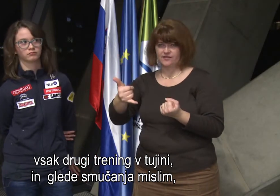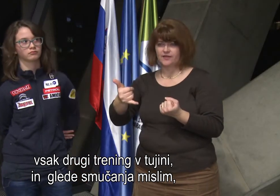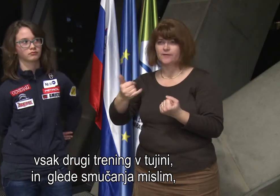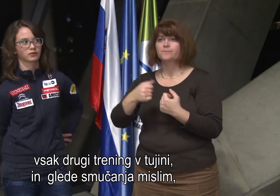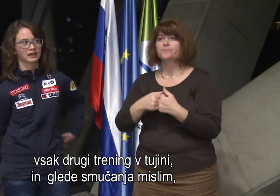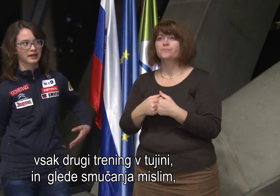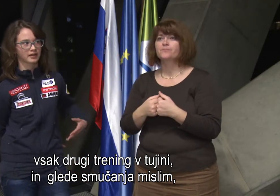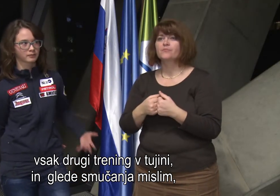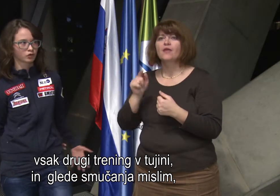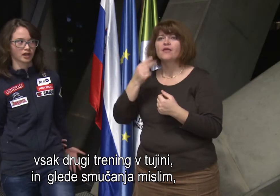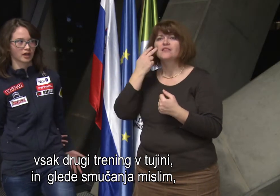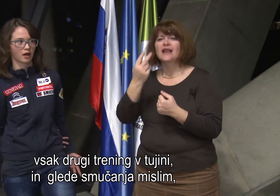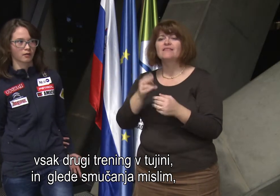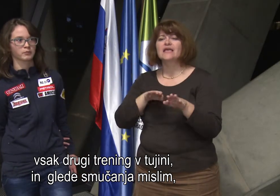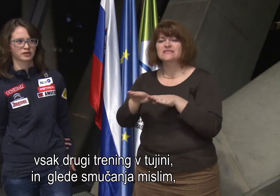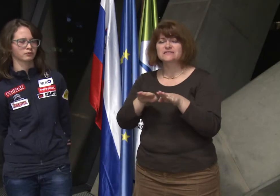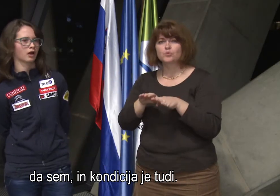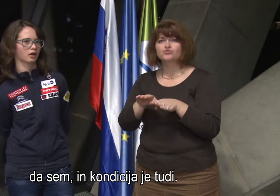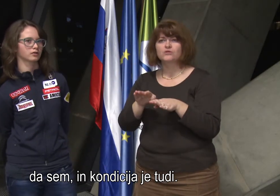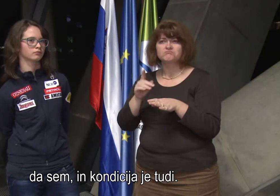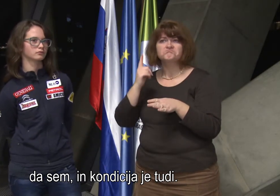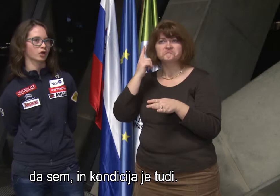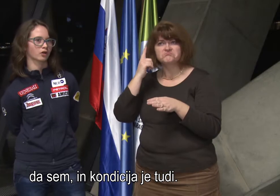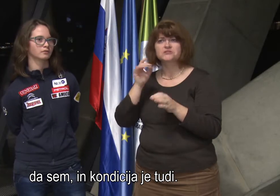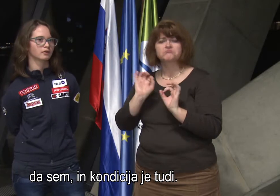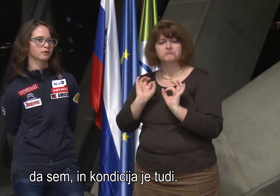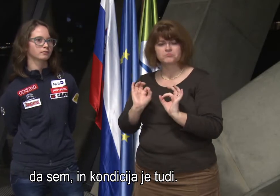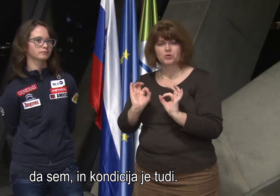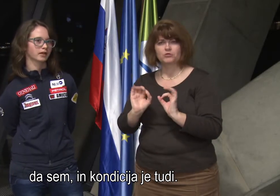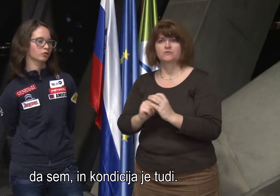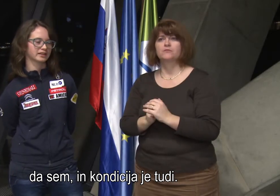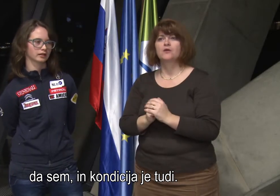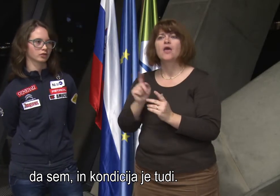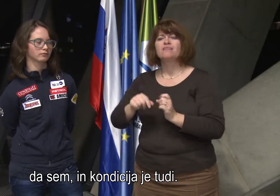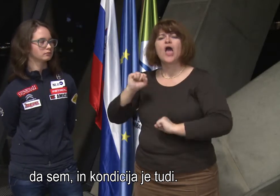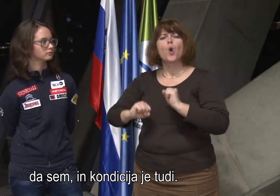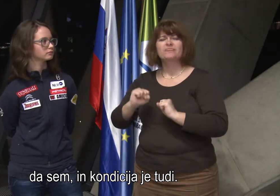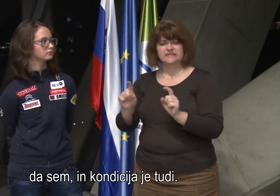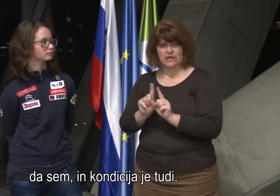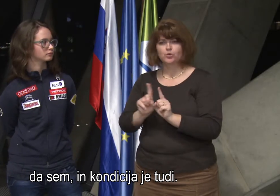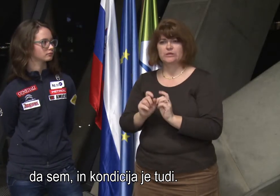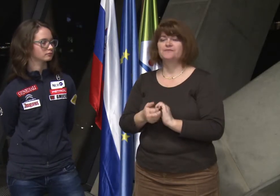in glede smučanja mislim, da sem v redu in kondicija tudi.